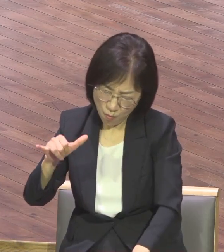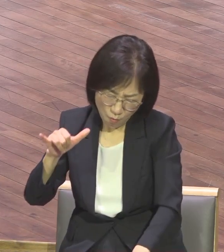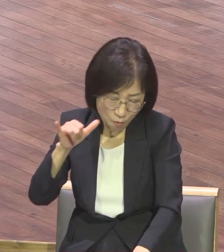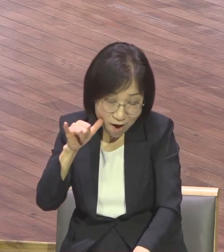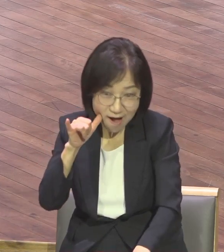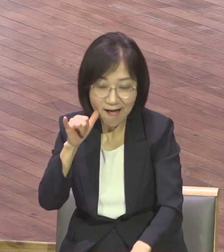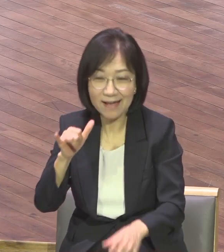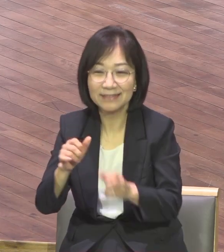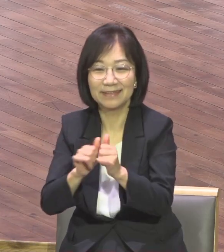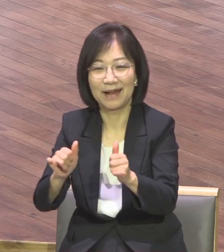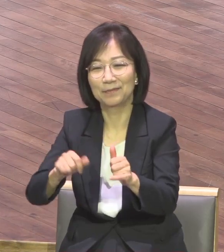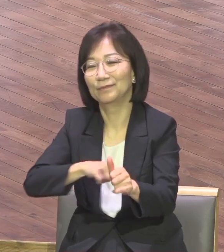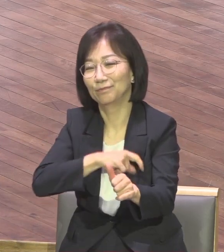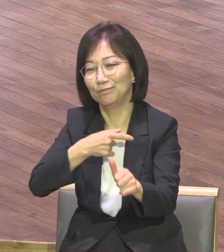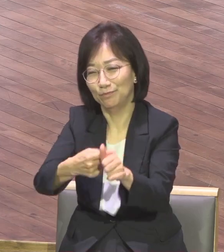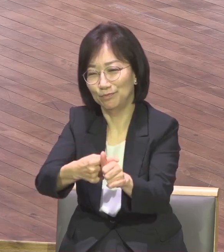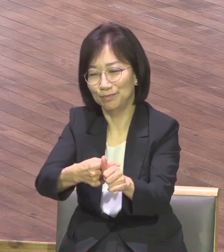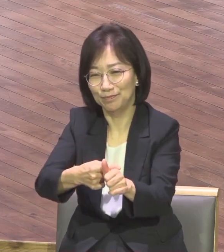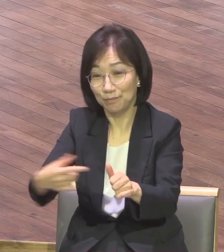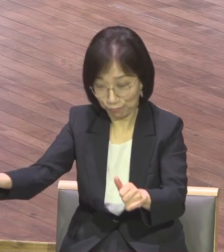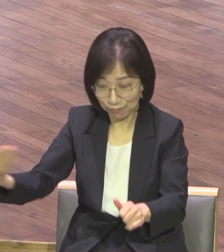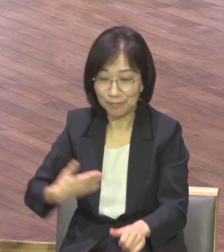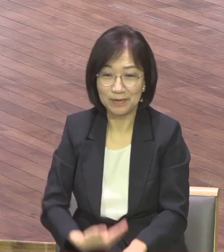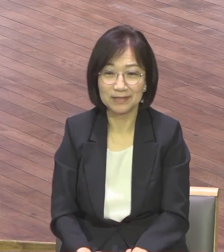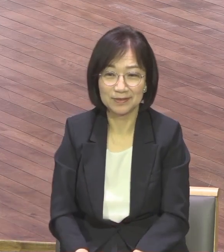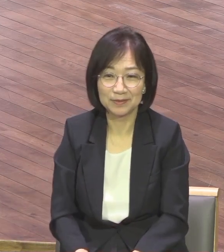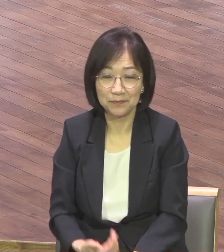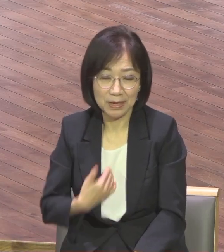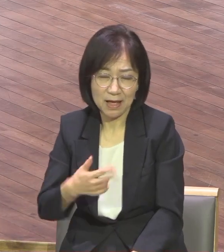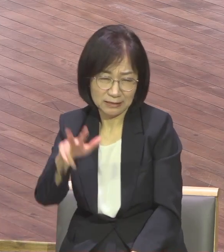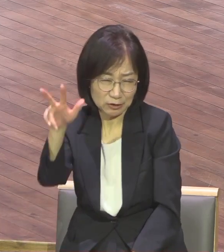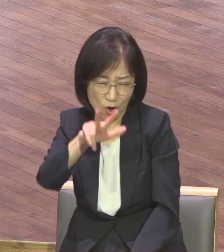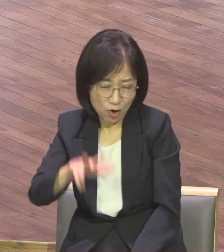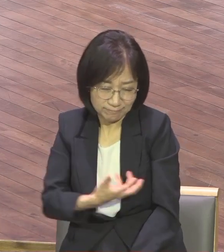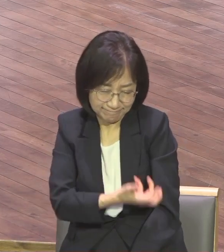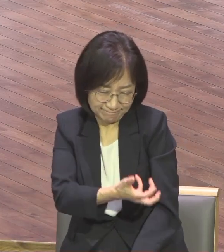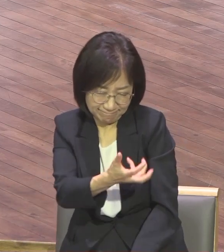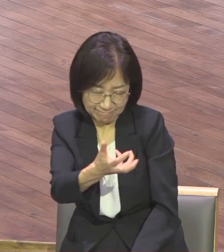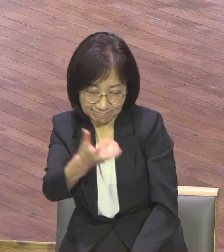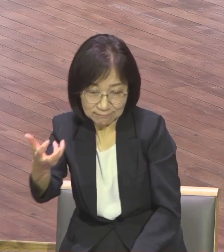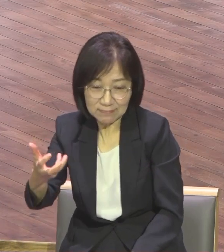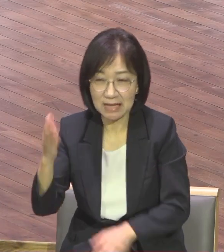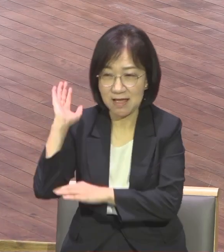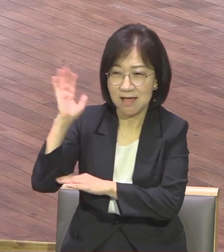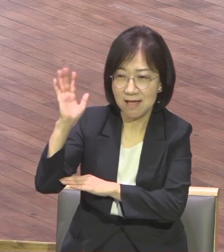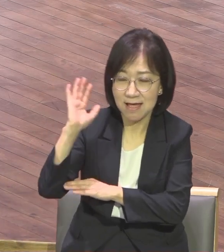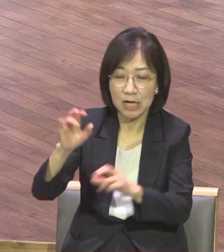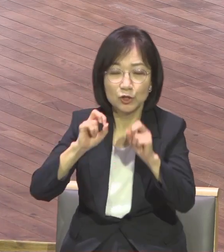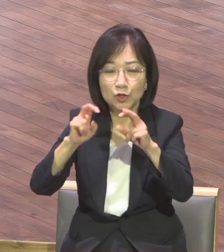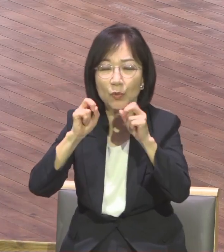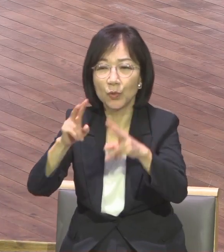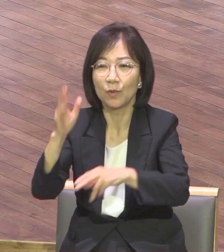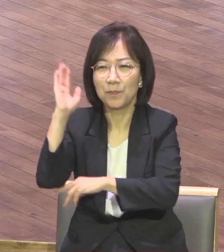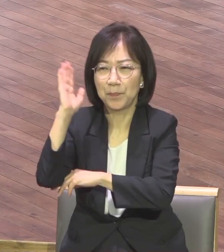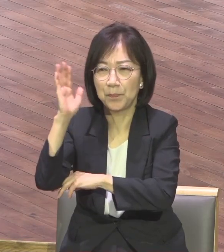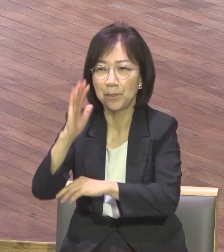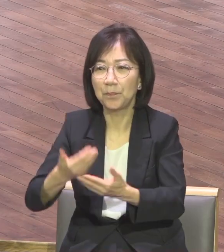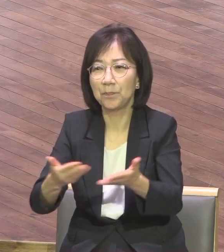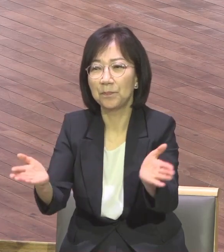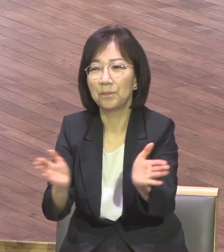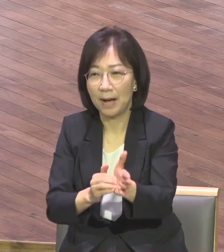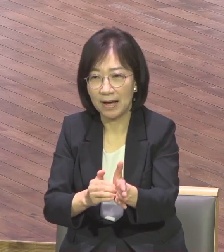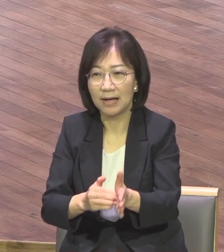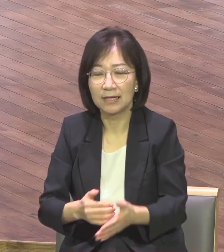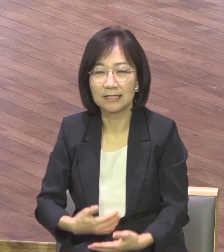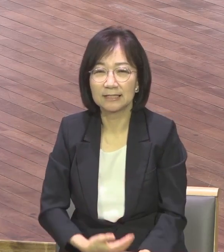평신 노때 전국 집회를 다 전국 1년 100개 이상 전도. 제가 옛날에는